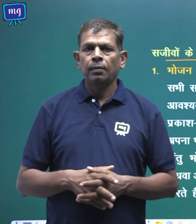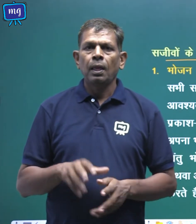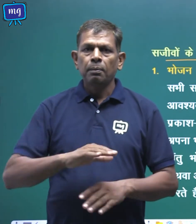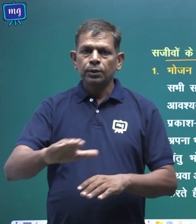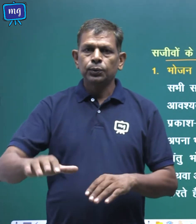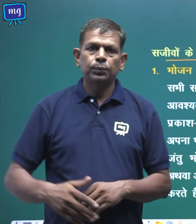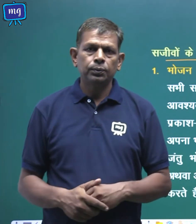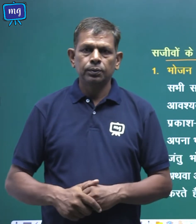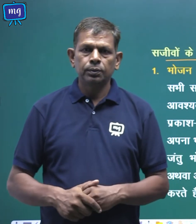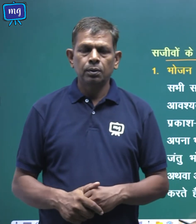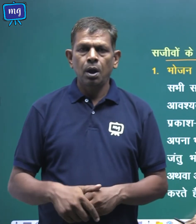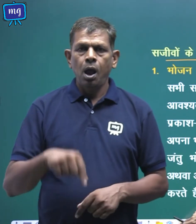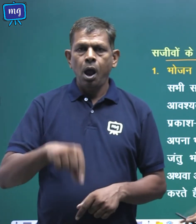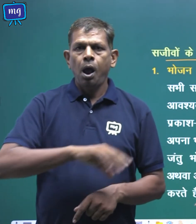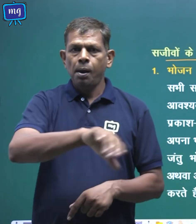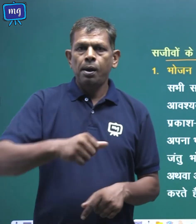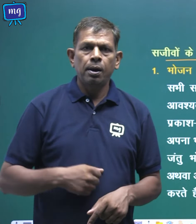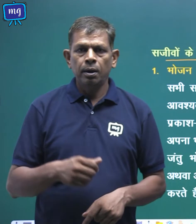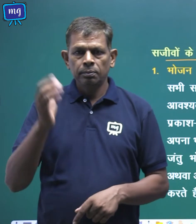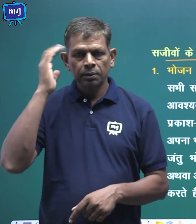बच्चों, अब हम समझेंगे